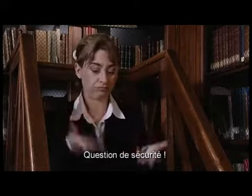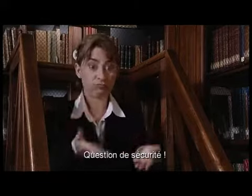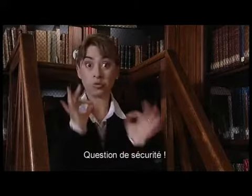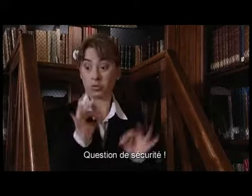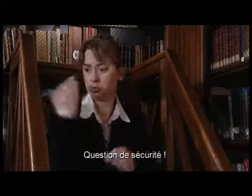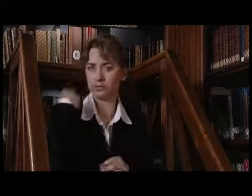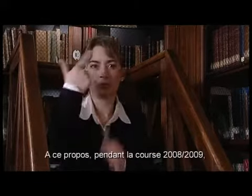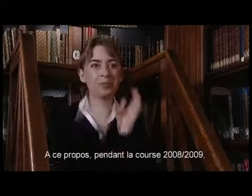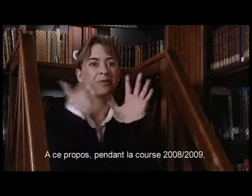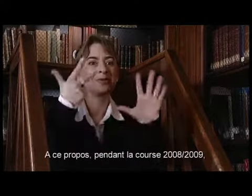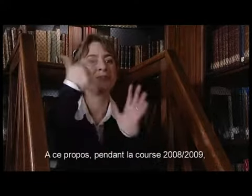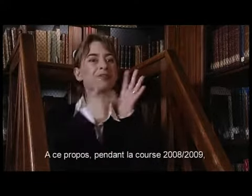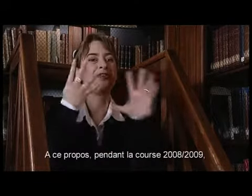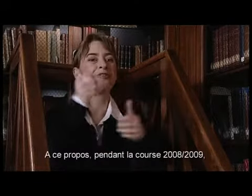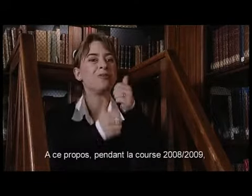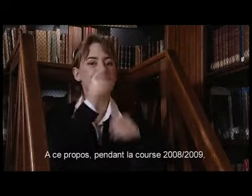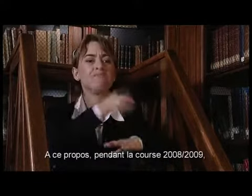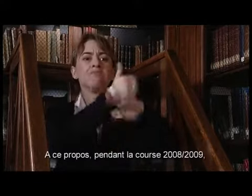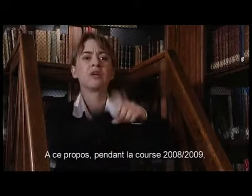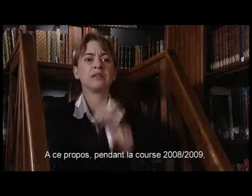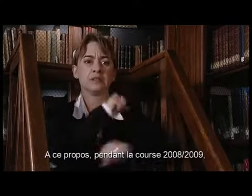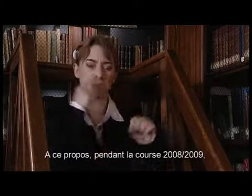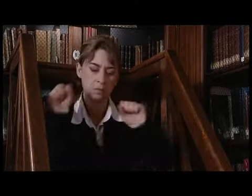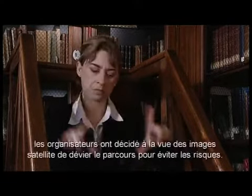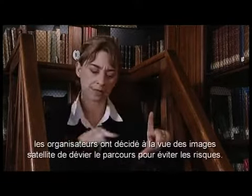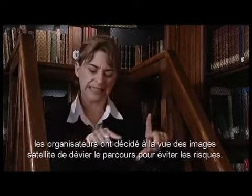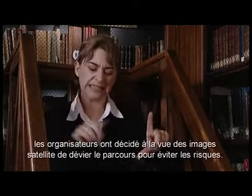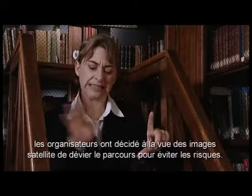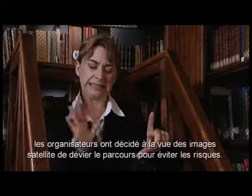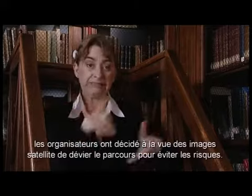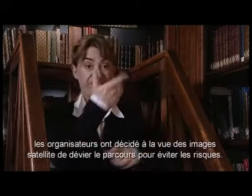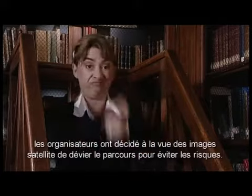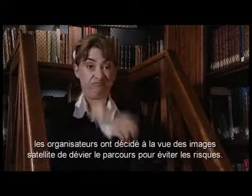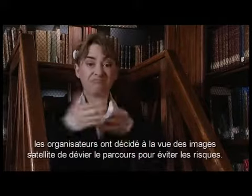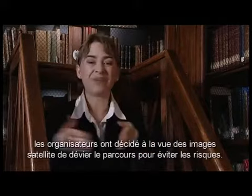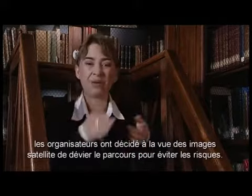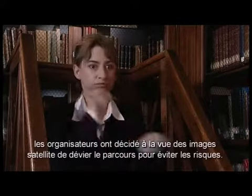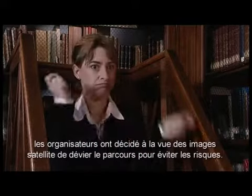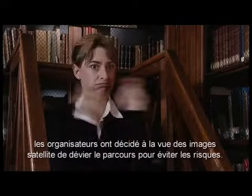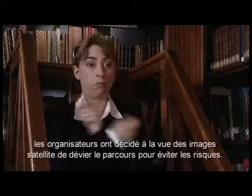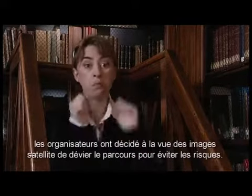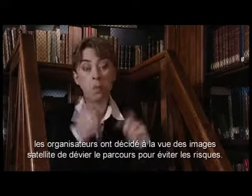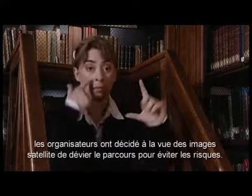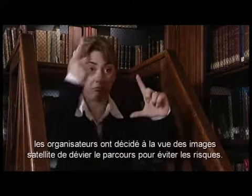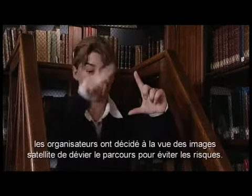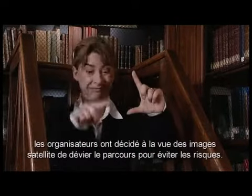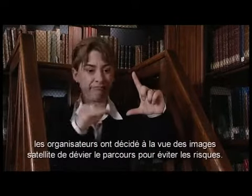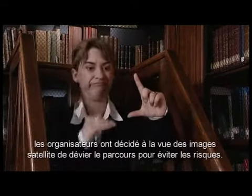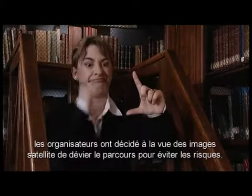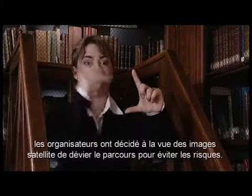sécurité. À ce propos, pendant la course 2008-2009, les organisateurs ont décidé, à la vue des images satellites, de dévier les parcours pour éviter